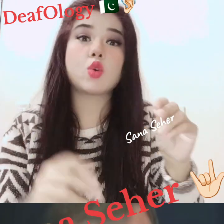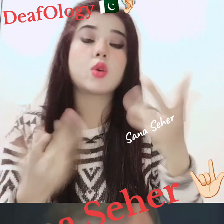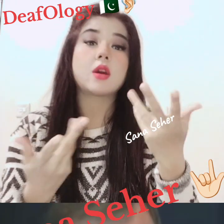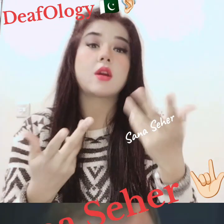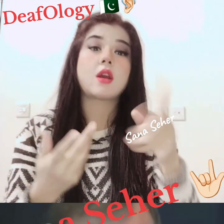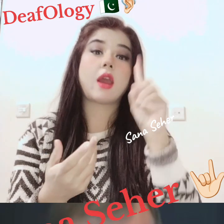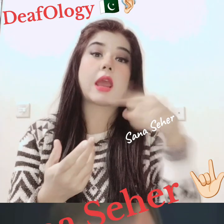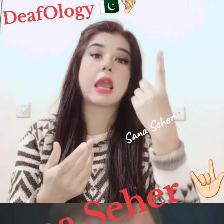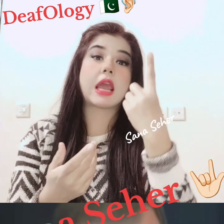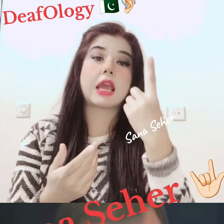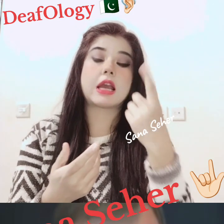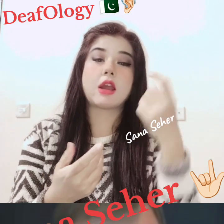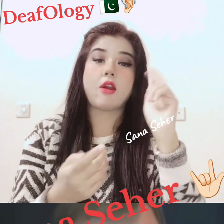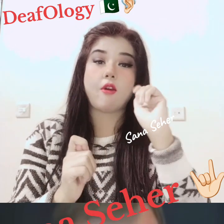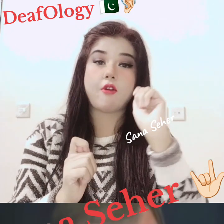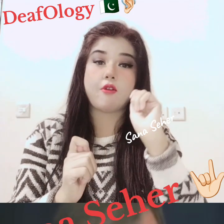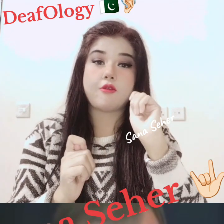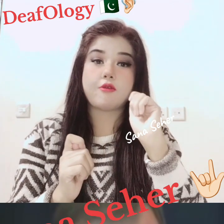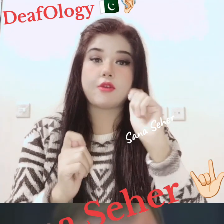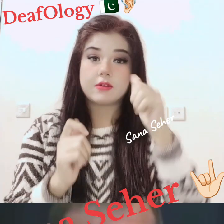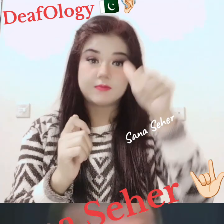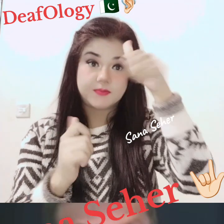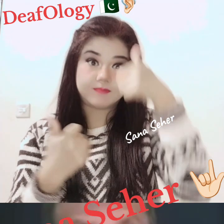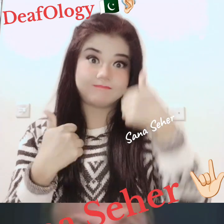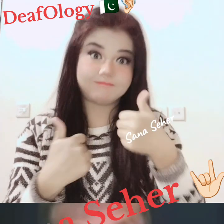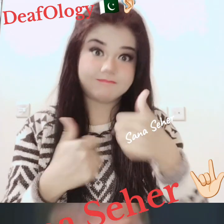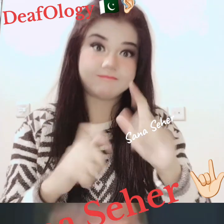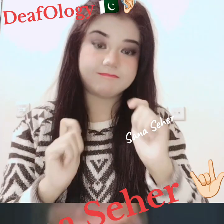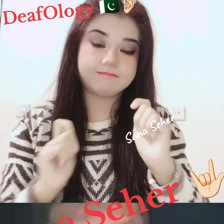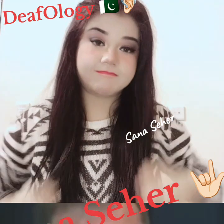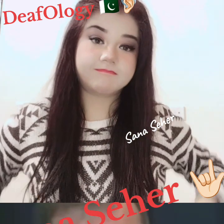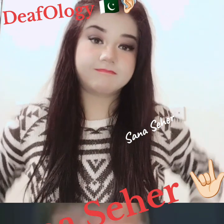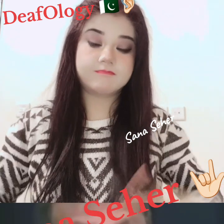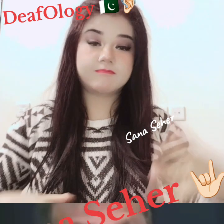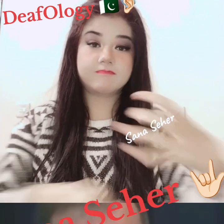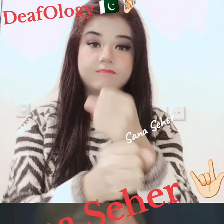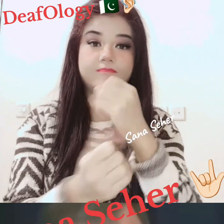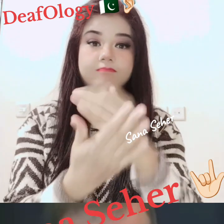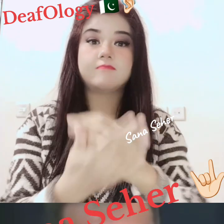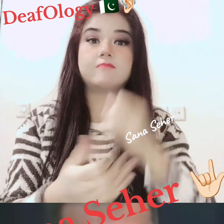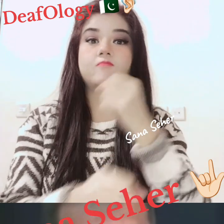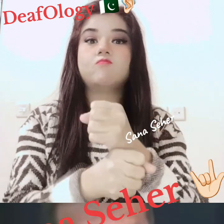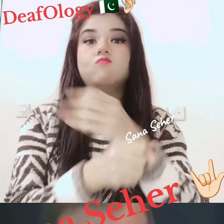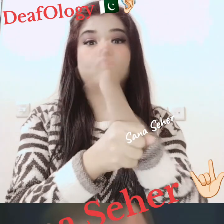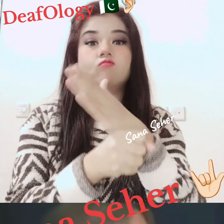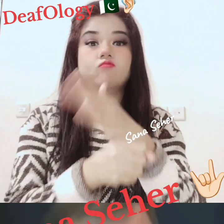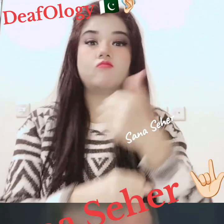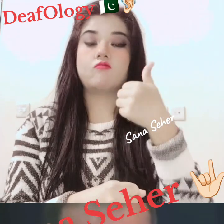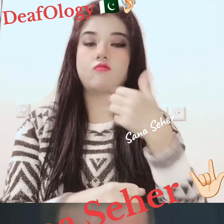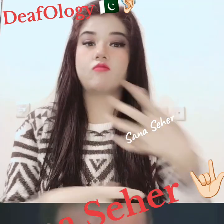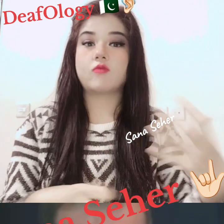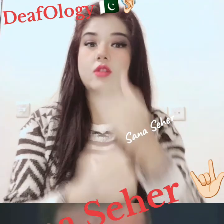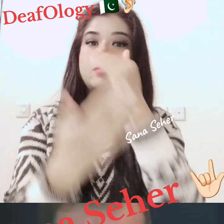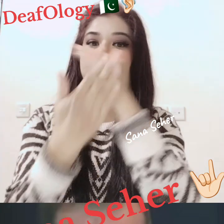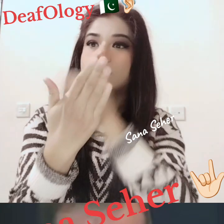Yes, one of the factor is the performance of the police, but it is overall the performance and the good governance in all